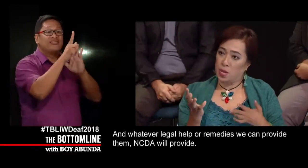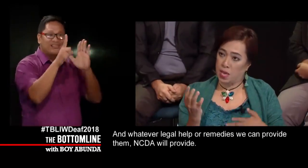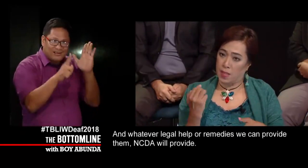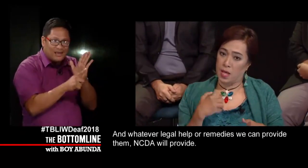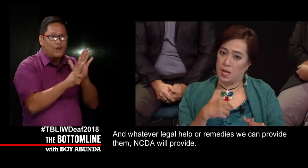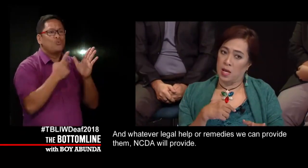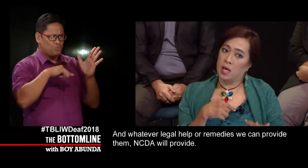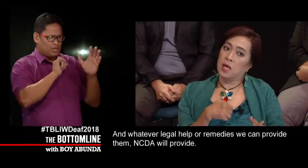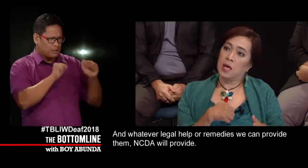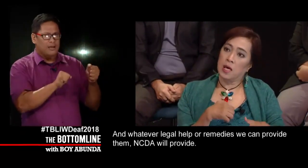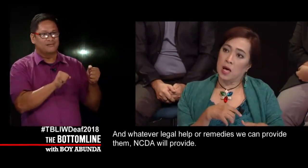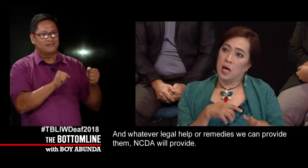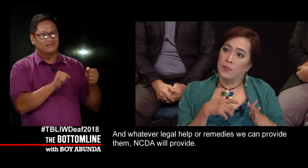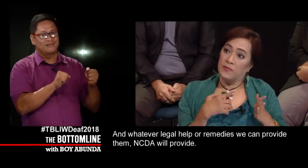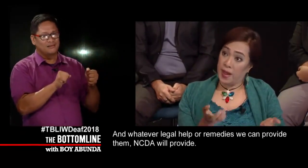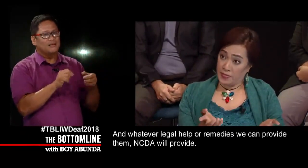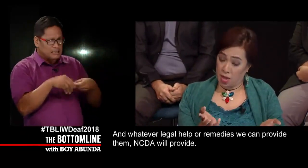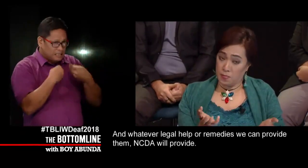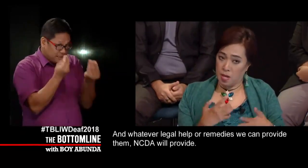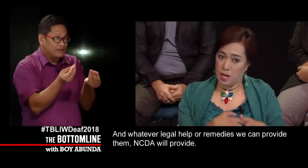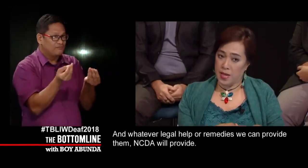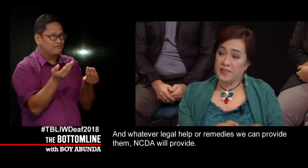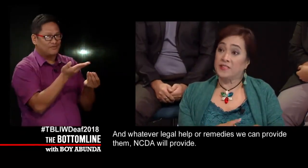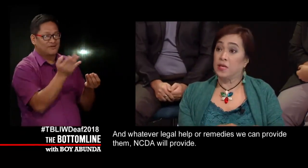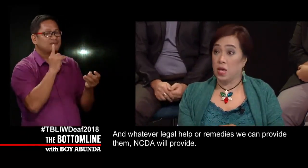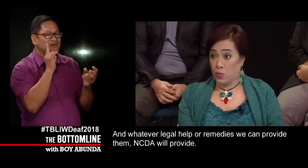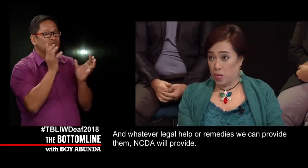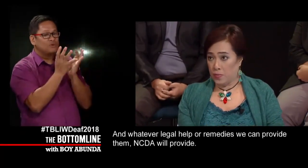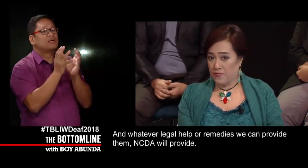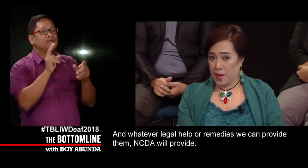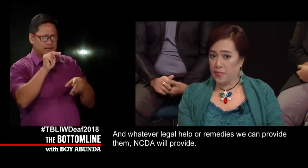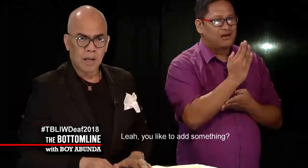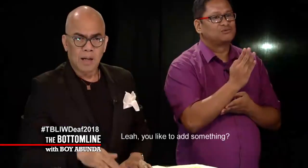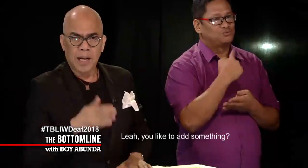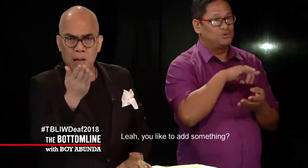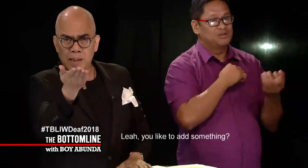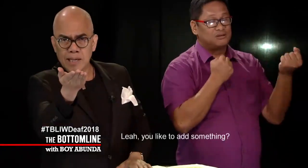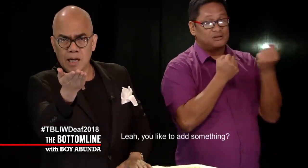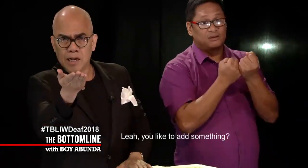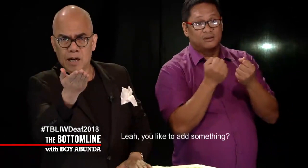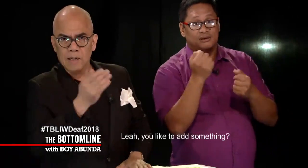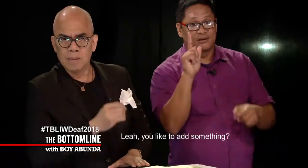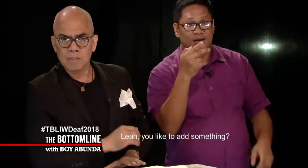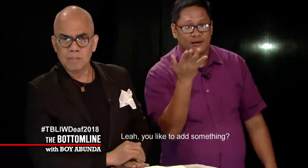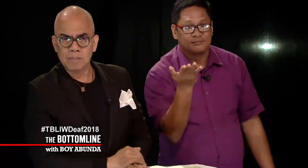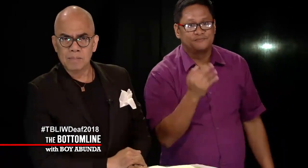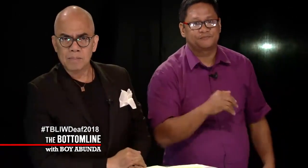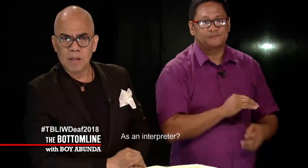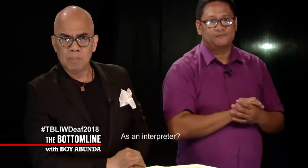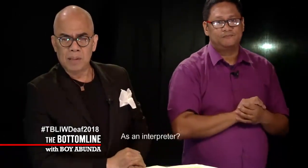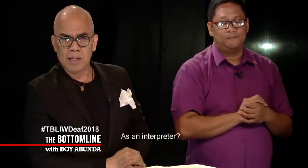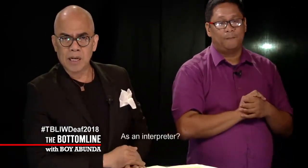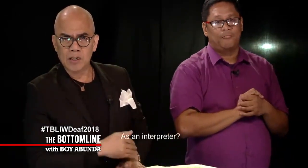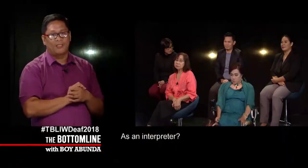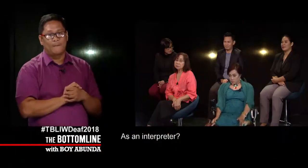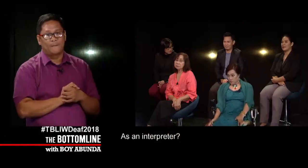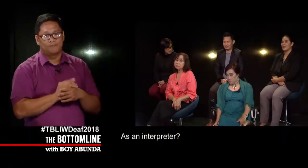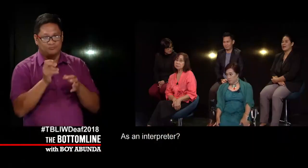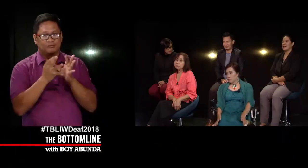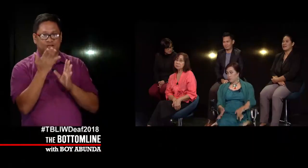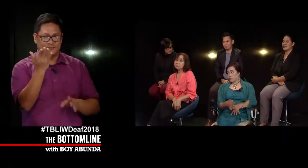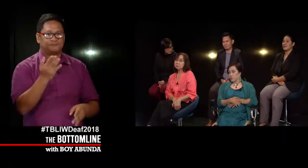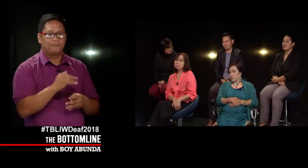that we can provide them, NCDA will provide. Leah, may nais kang idagdag? Actually, Bilang isang